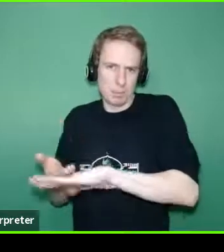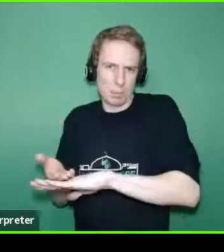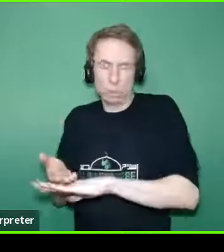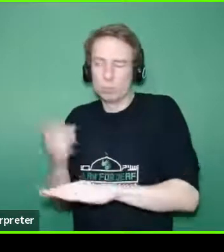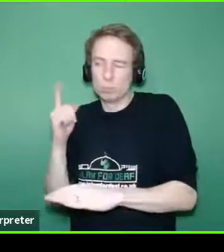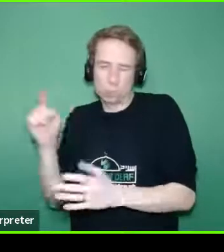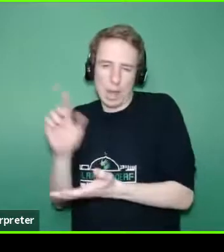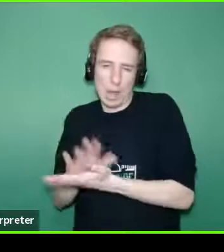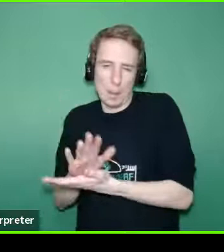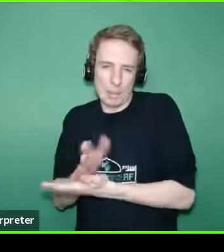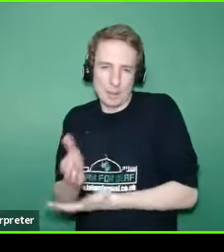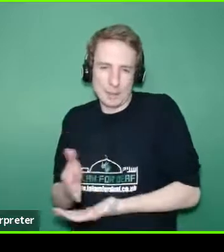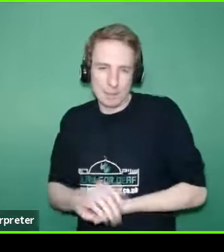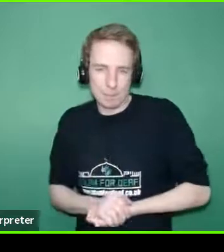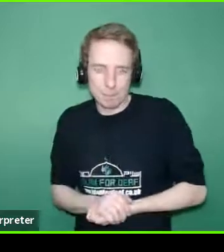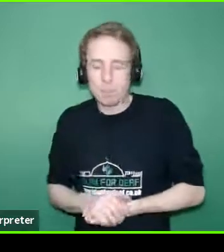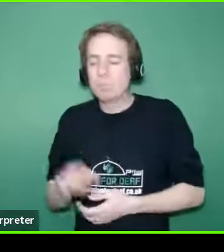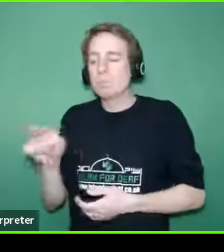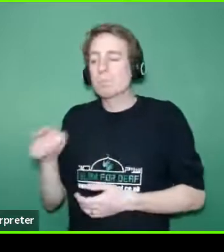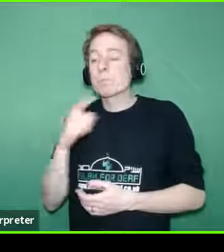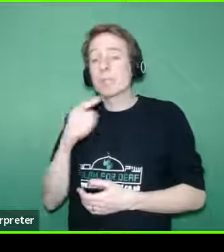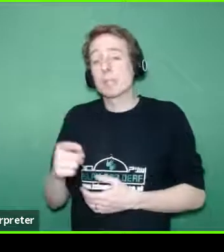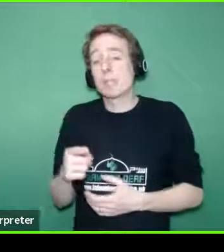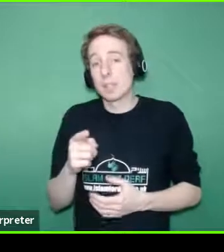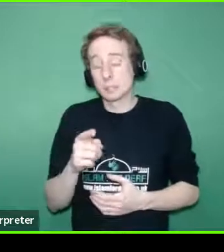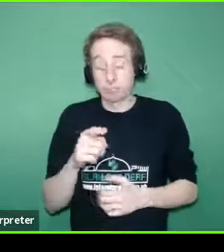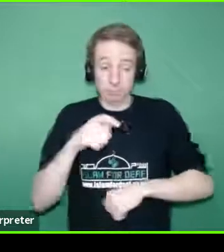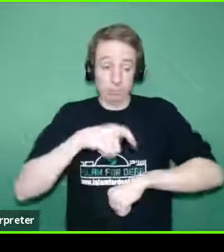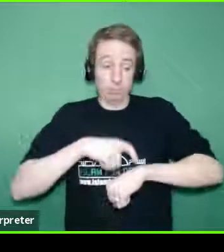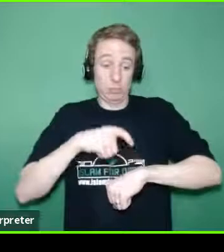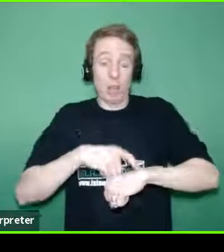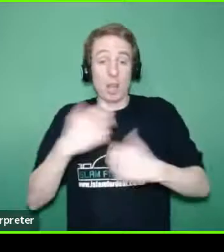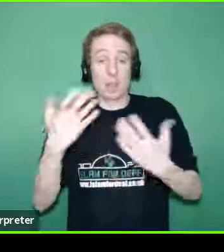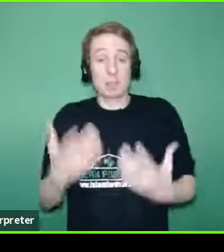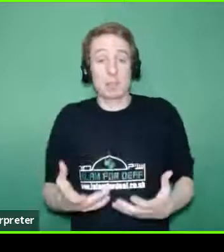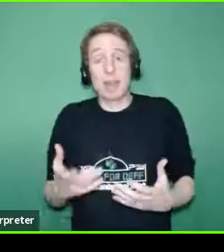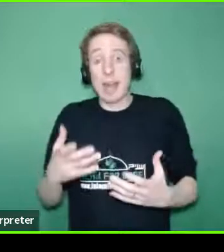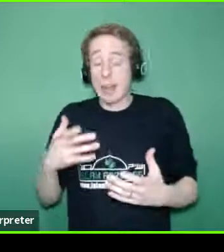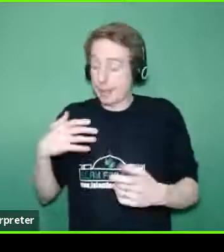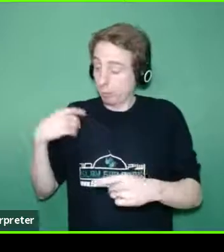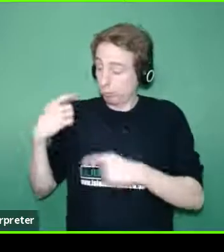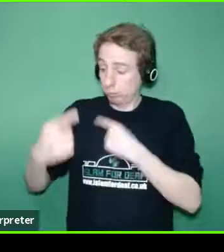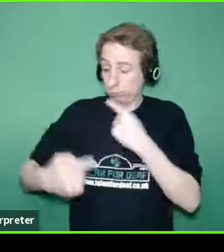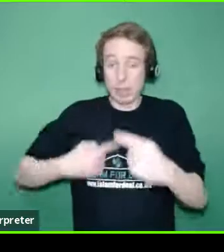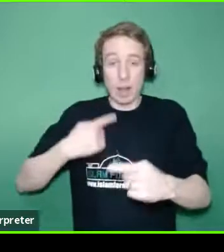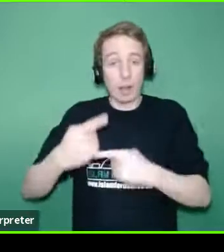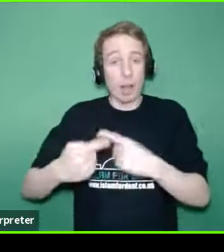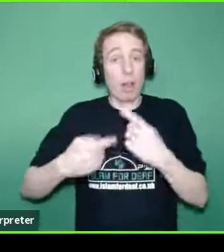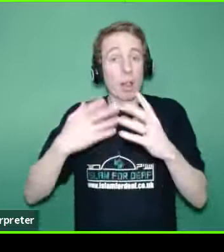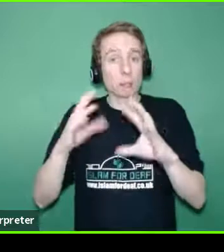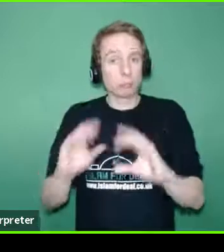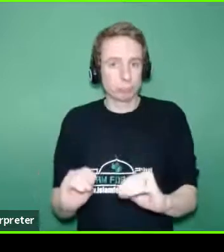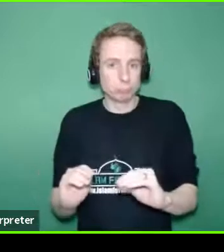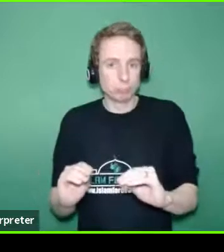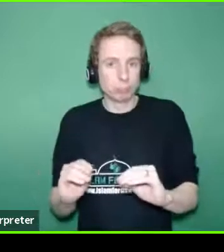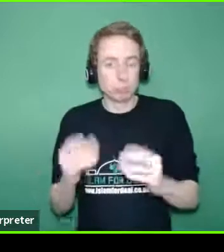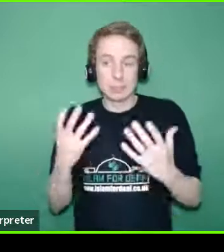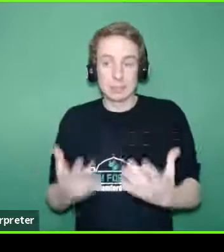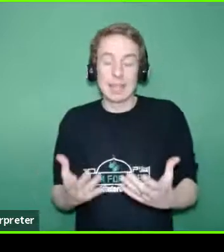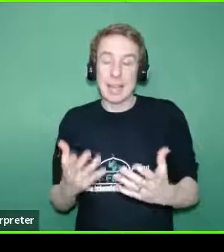time has completed its cycle and has come to the state of the day when Allah created the heavens and the